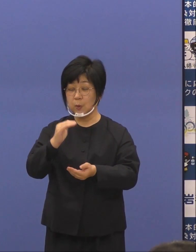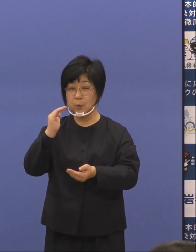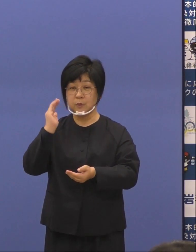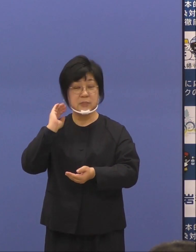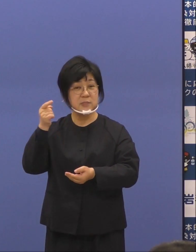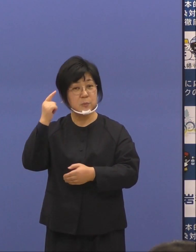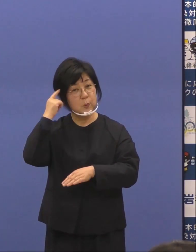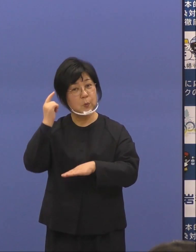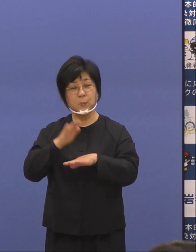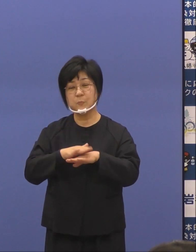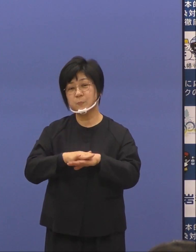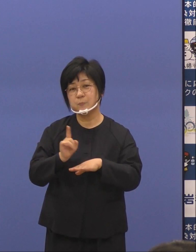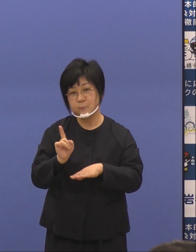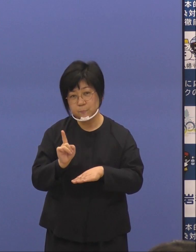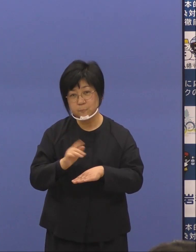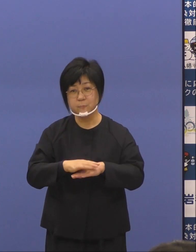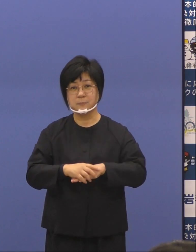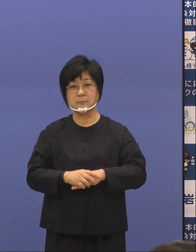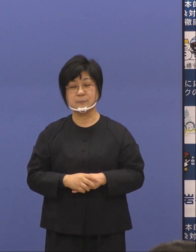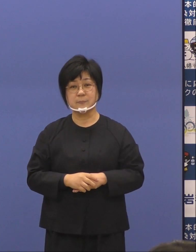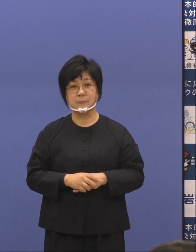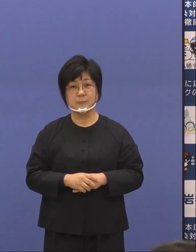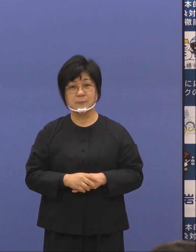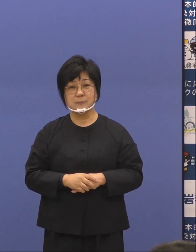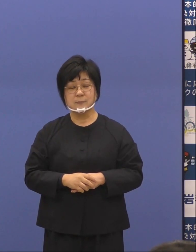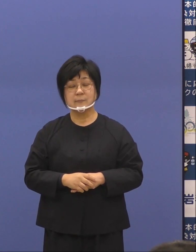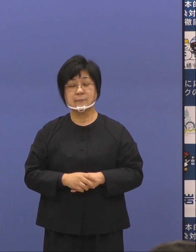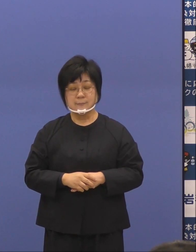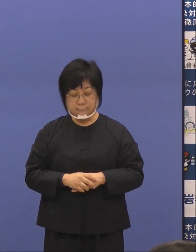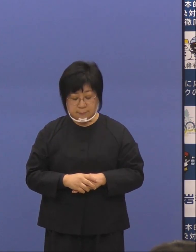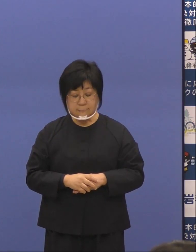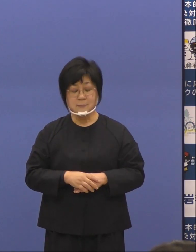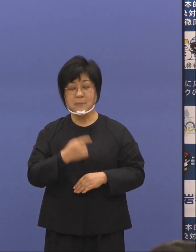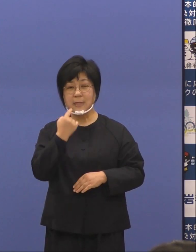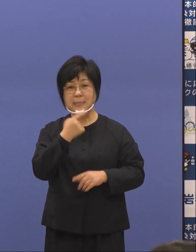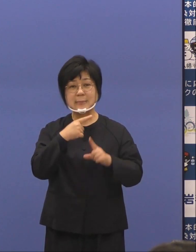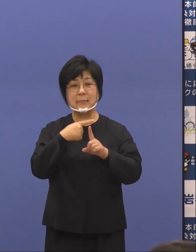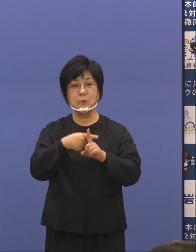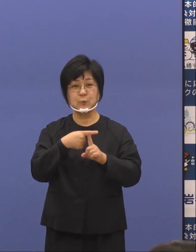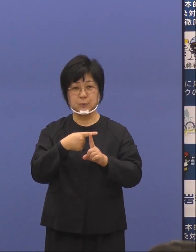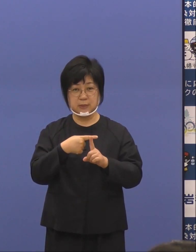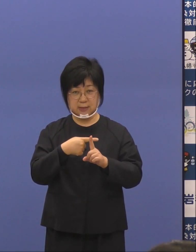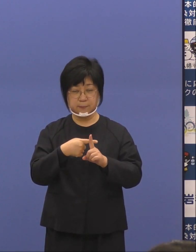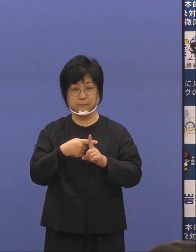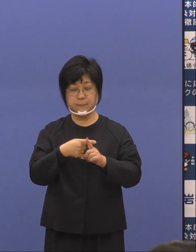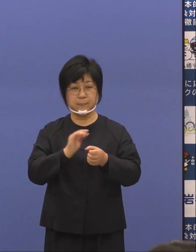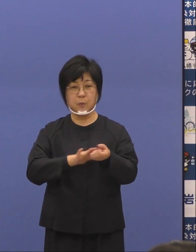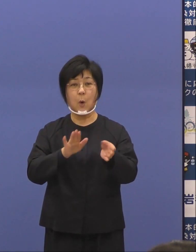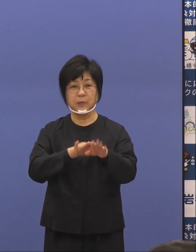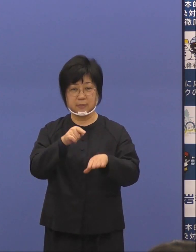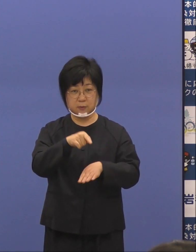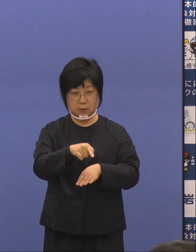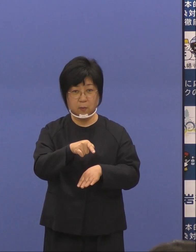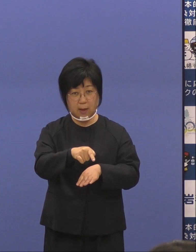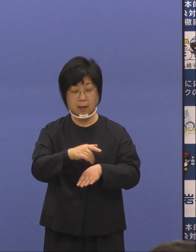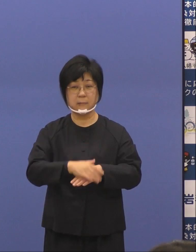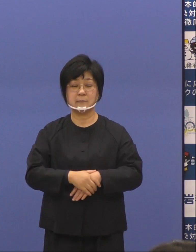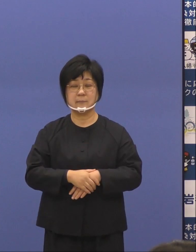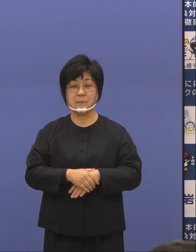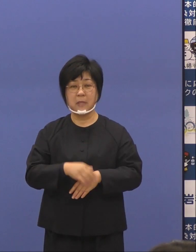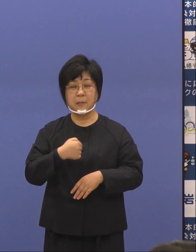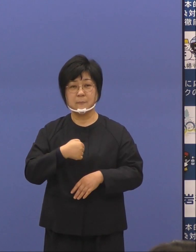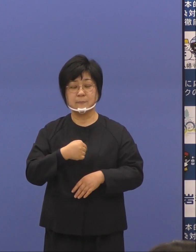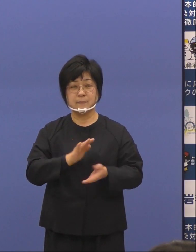たりお願いします。 赤十字病院は、この病院 の、 この自